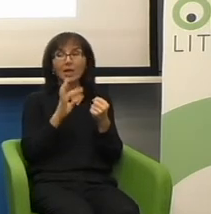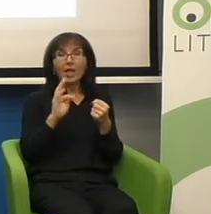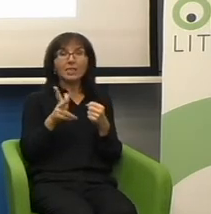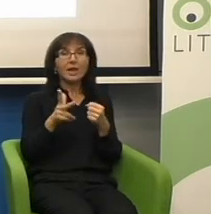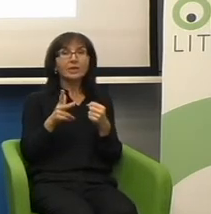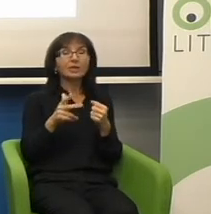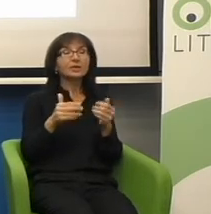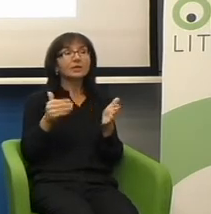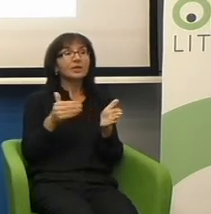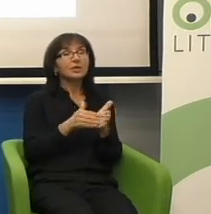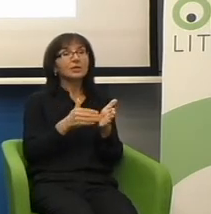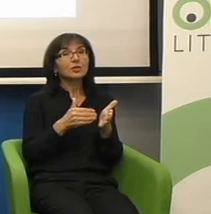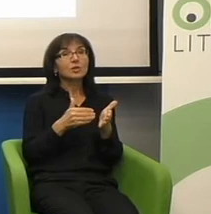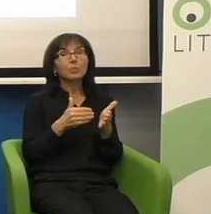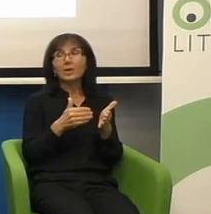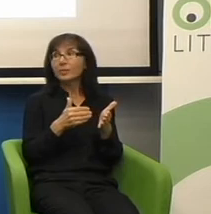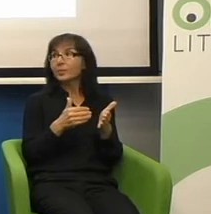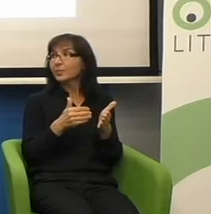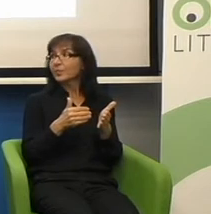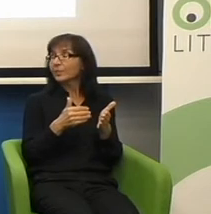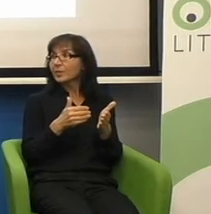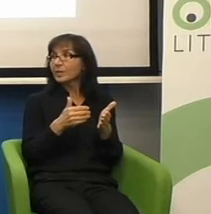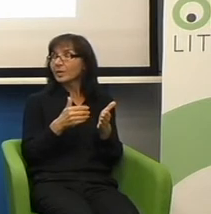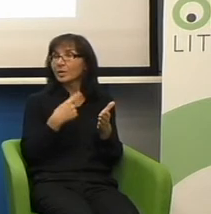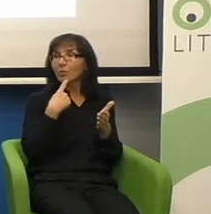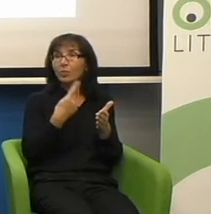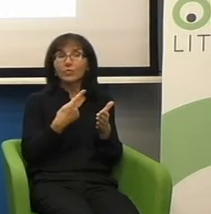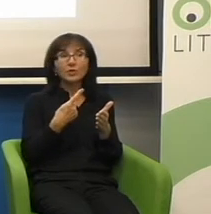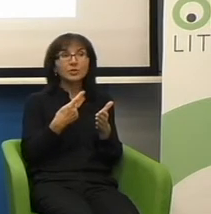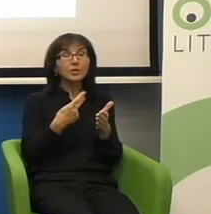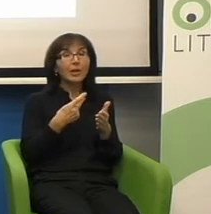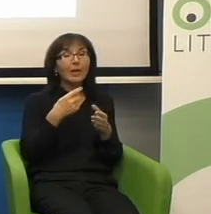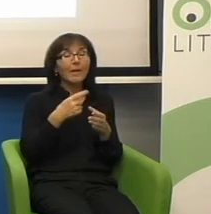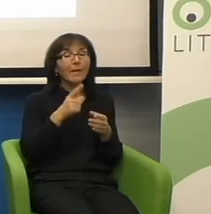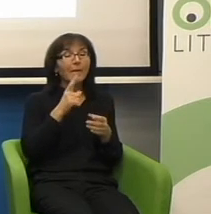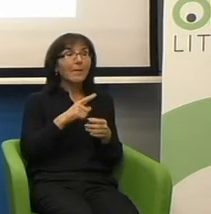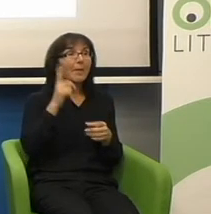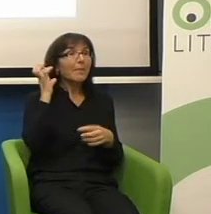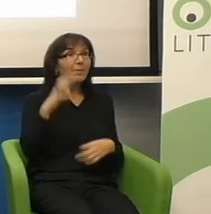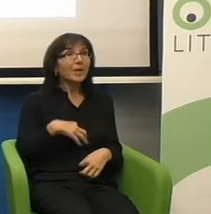taki króciutki background, bo pani Anna Lubczyk wtedy wyjechała